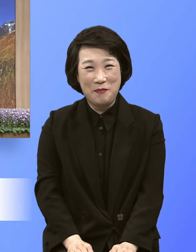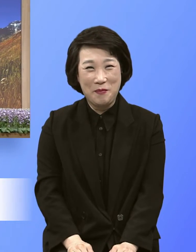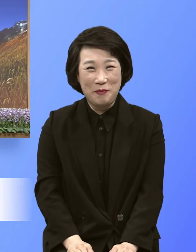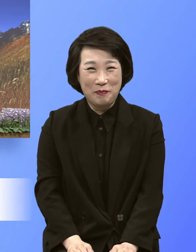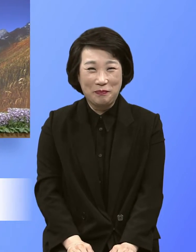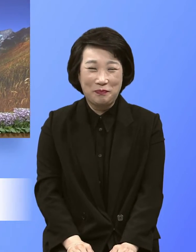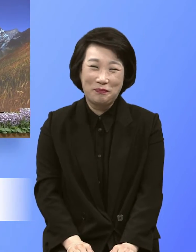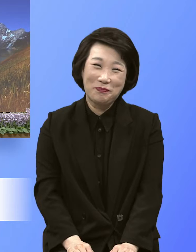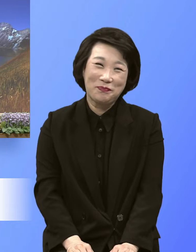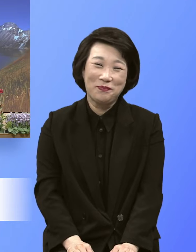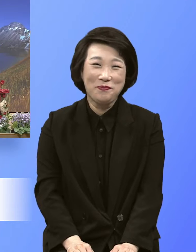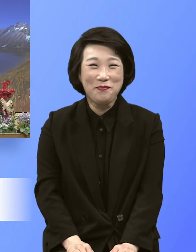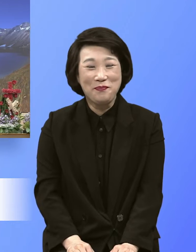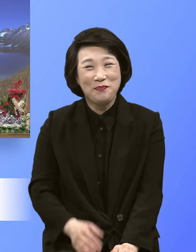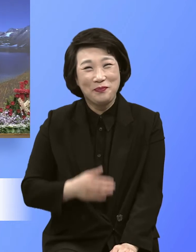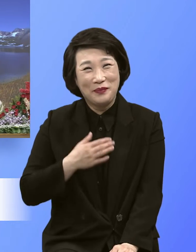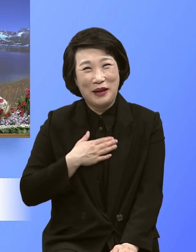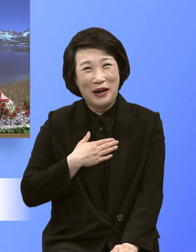참.